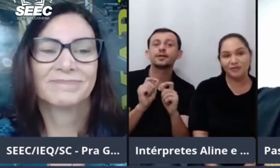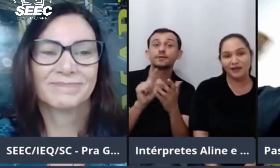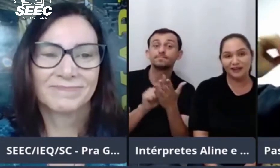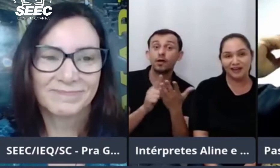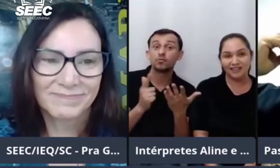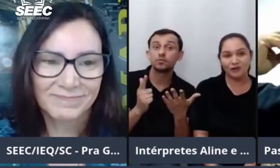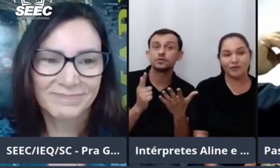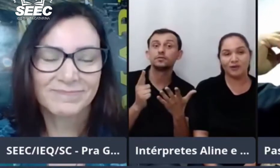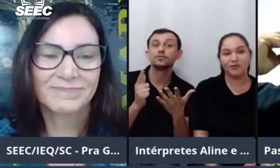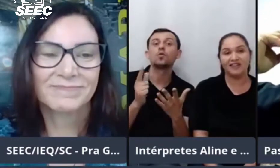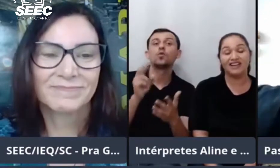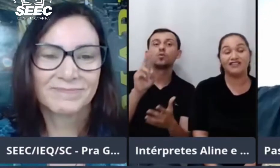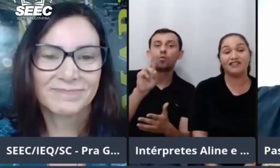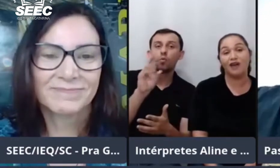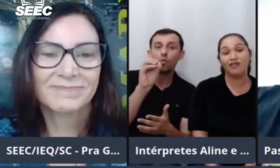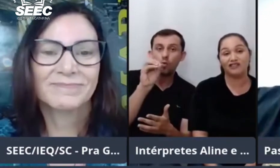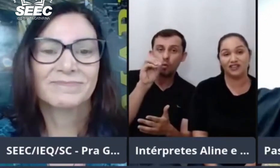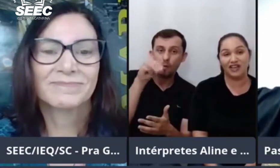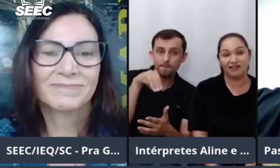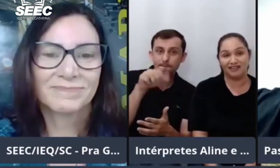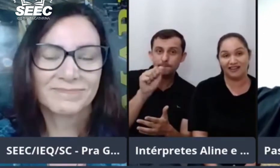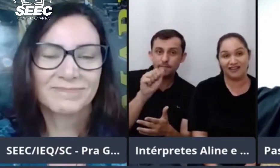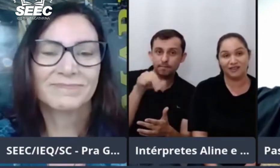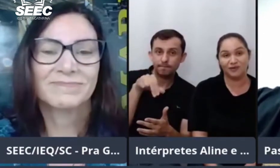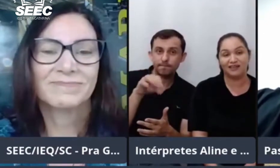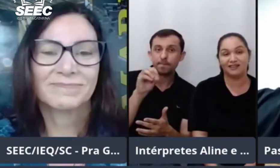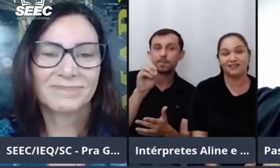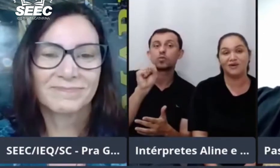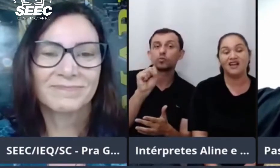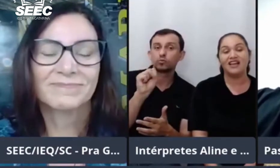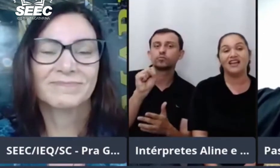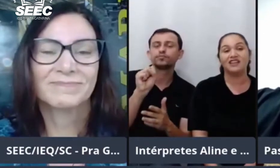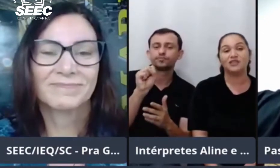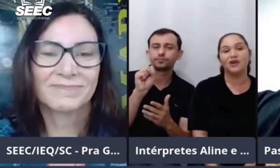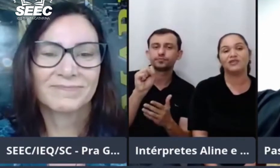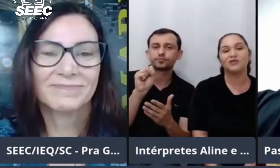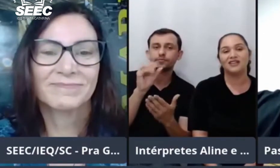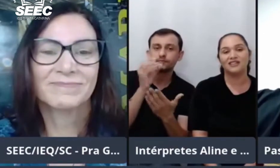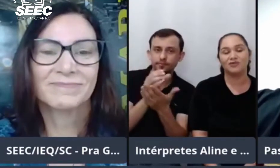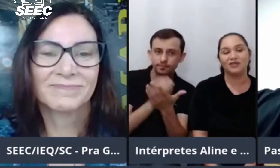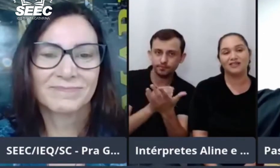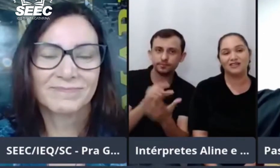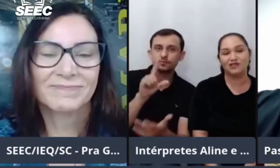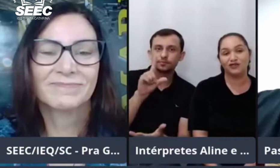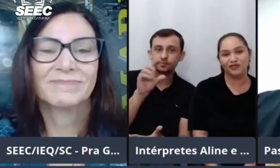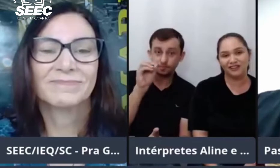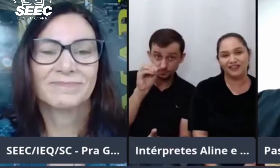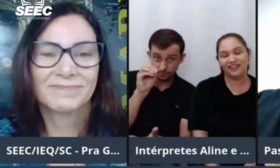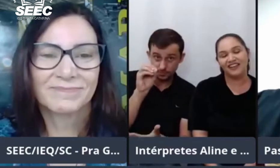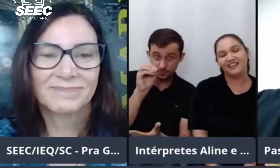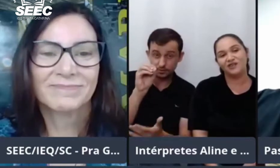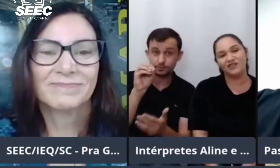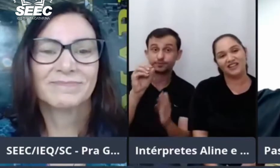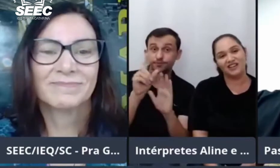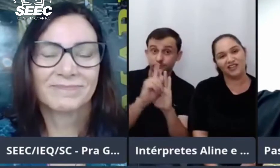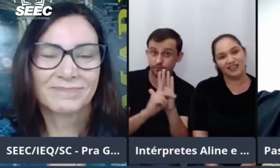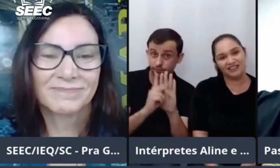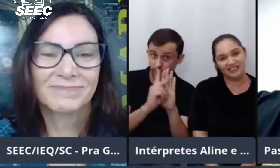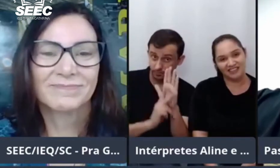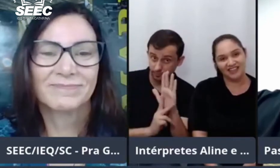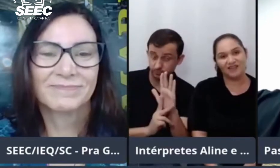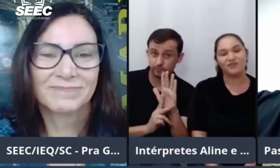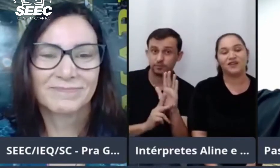precisamos aprender a língua para poder levar o evangelho até eles, para que, então, eles possam ter essa mudança de vida. Então, eu gostaria